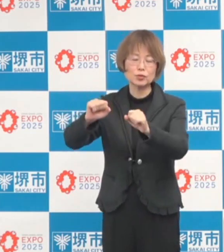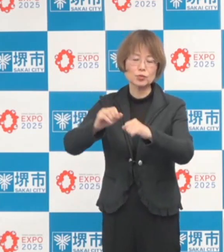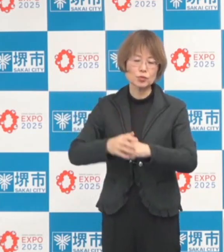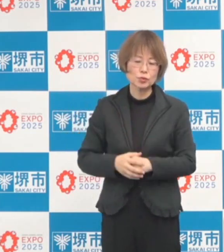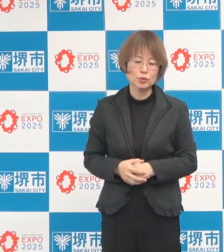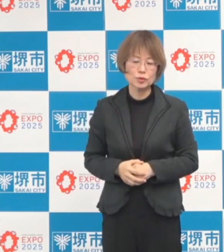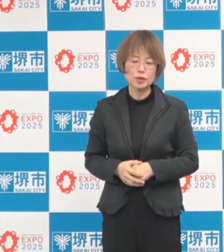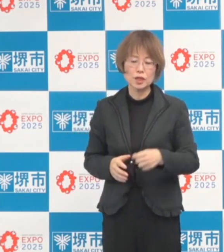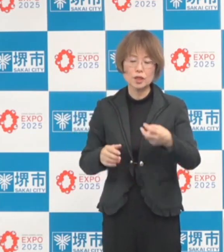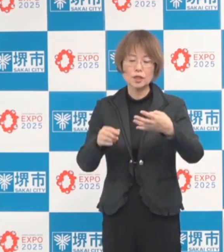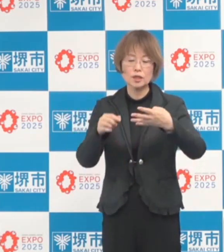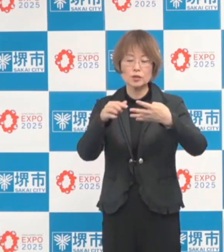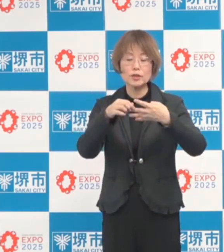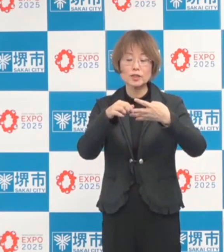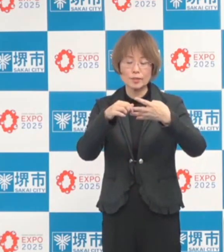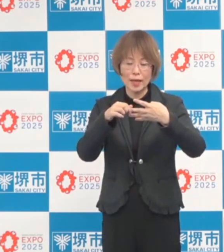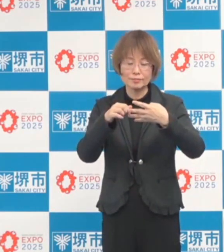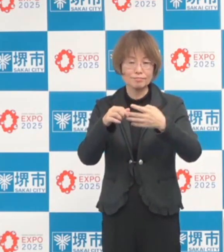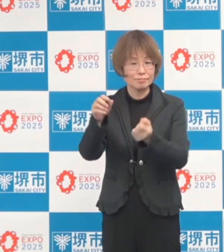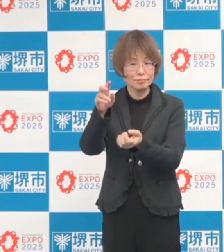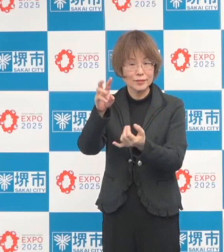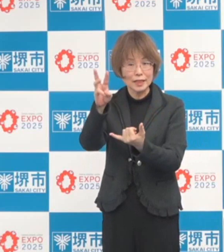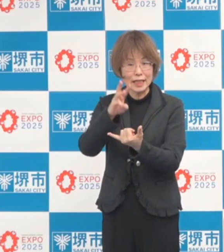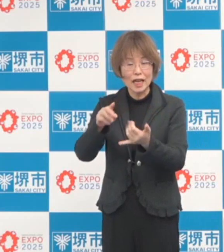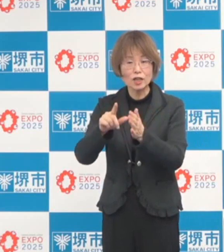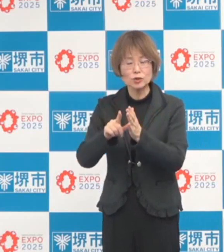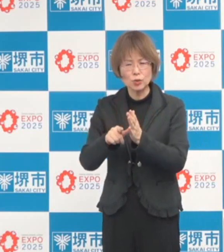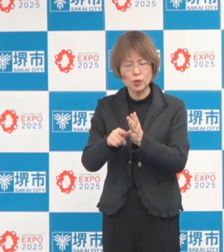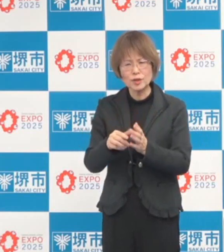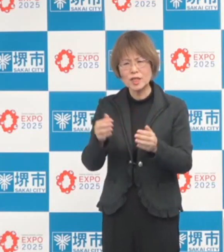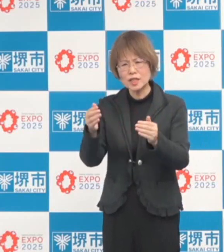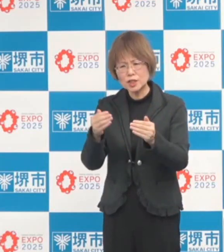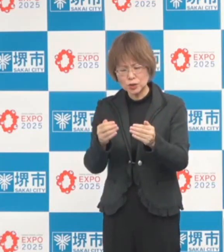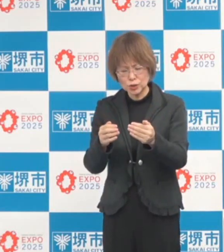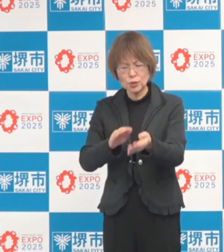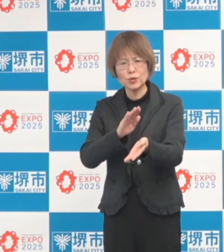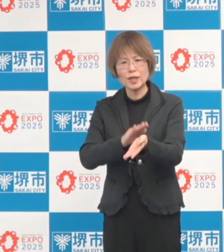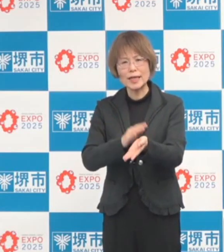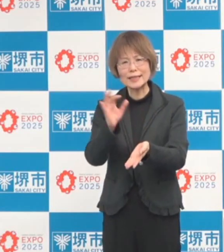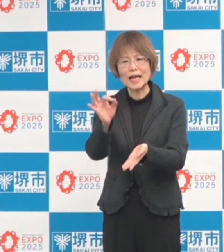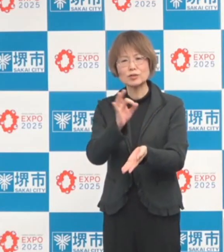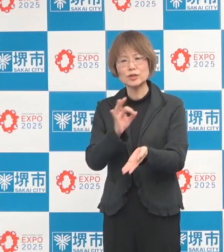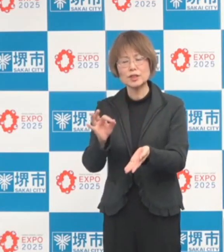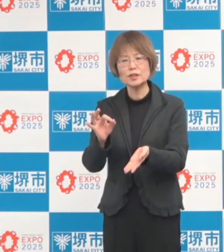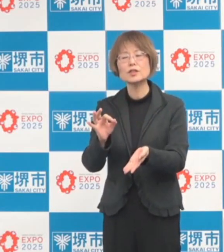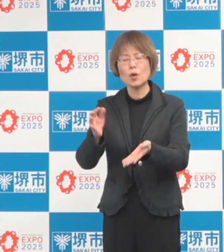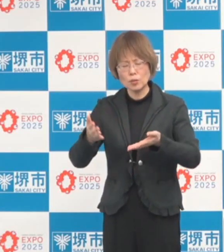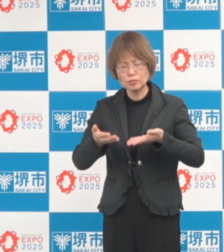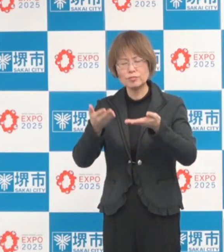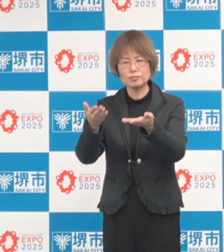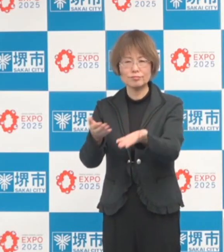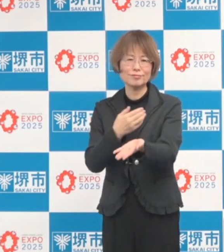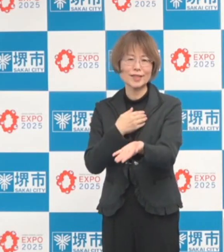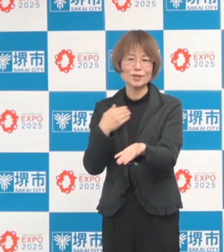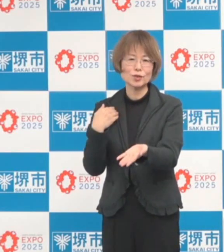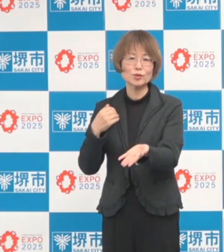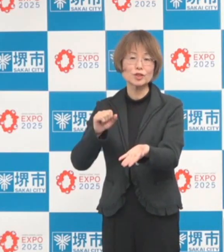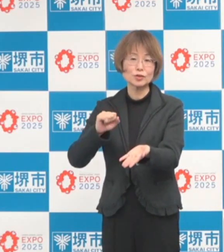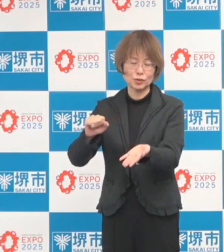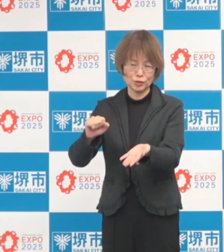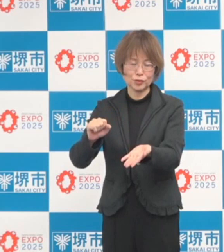また2つ目ですね、災害時に必要な医薬品を安定して供給することができるように、現在